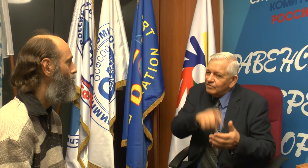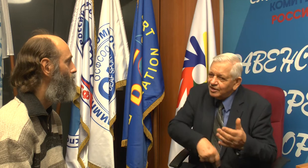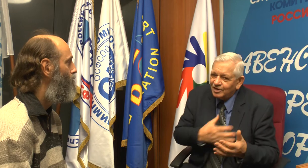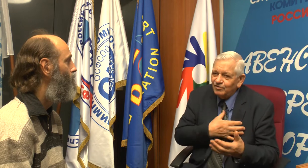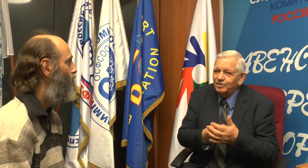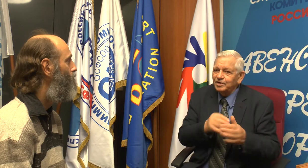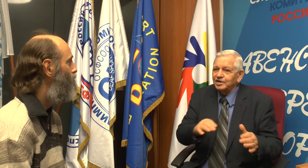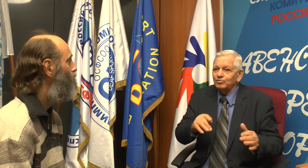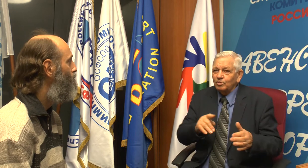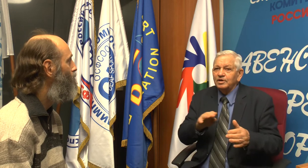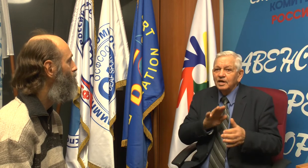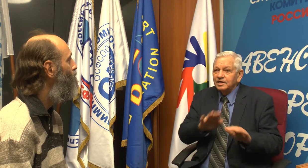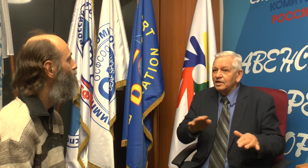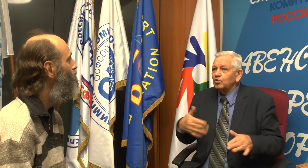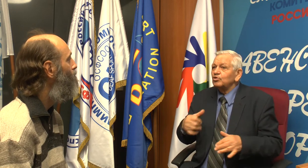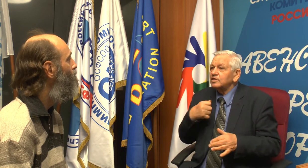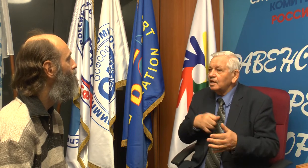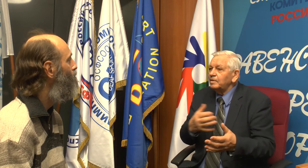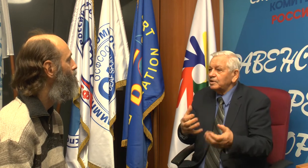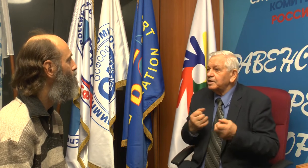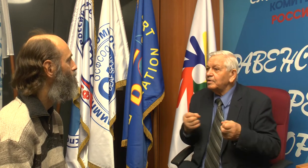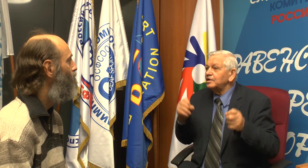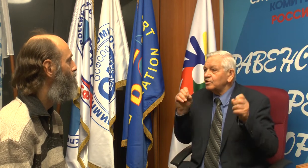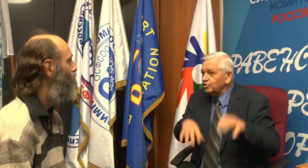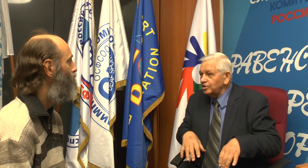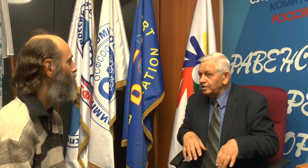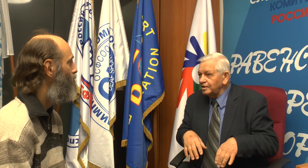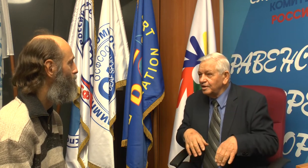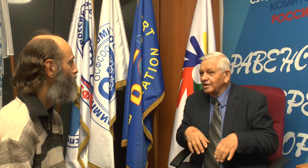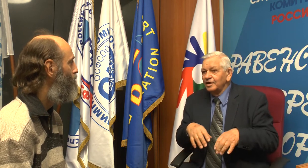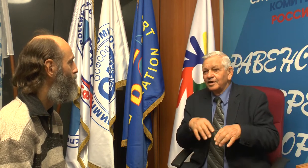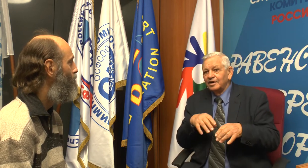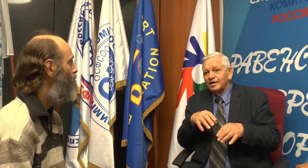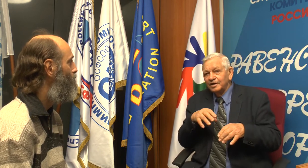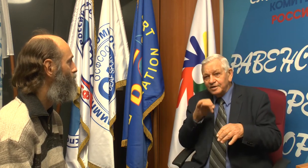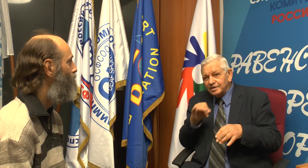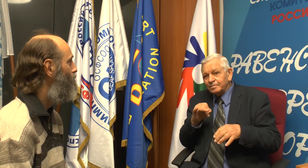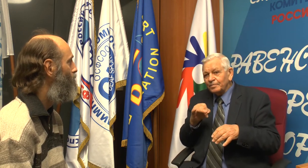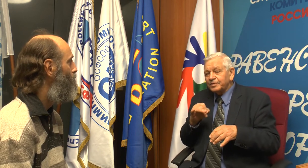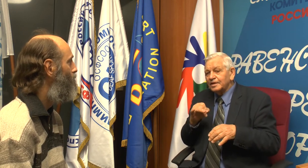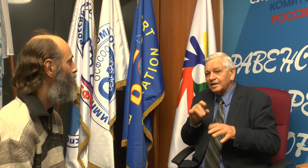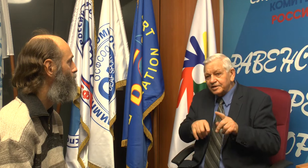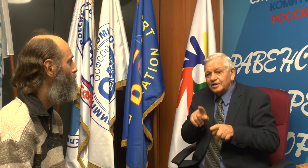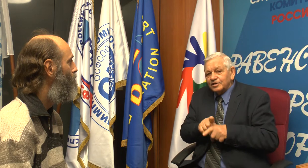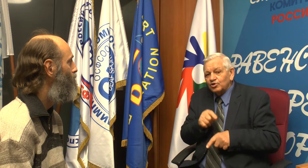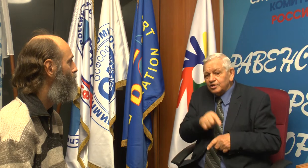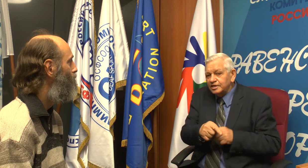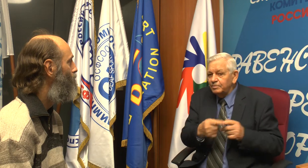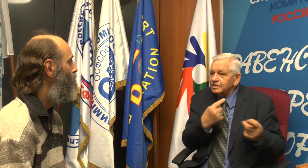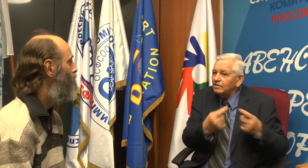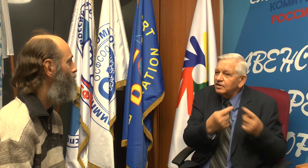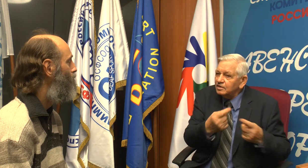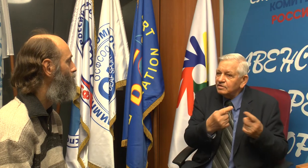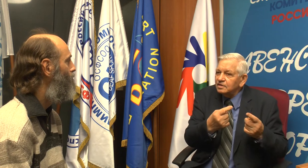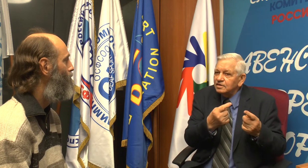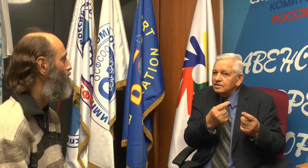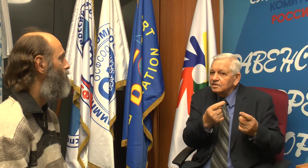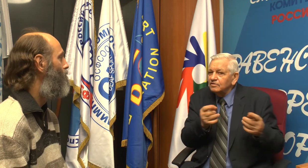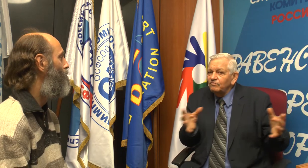доверять своим детям, чтобы дети уже сами принимали решения. И родители должны с ними советоваться,